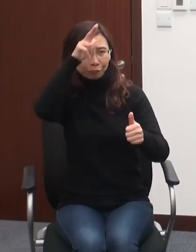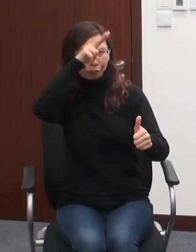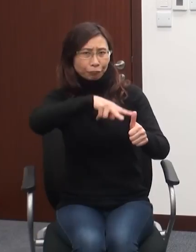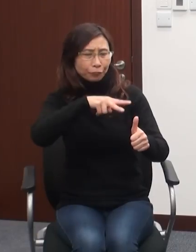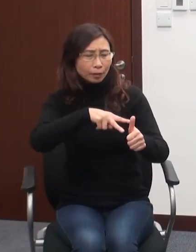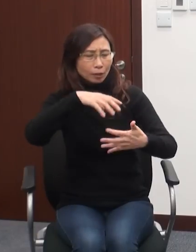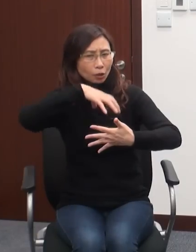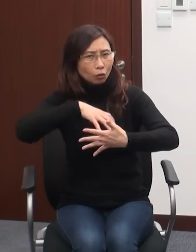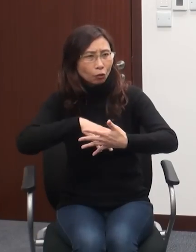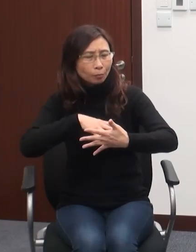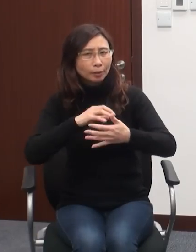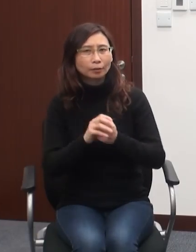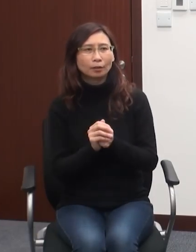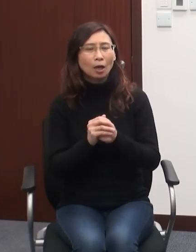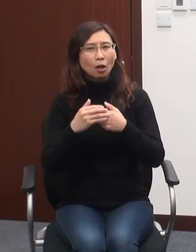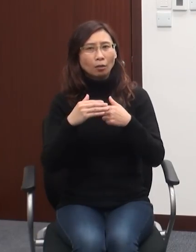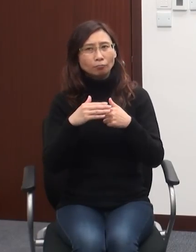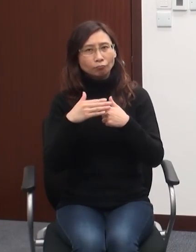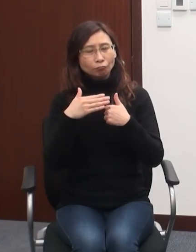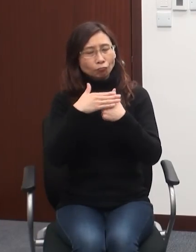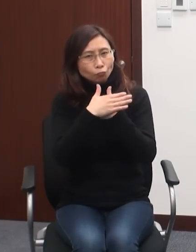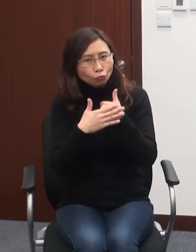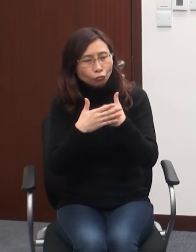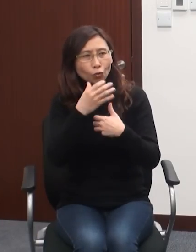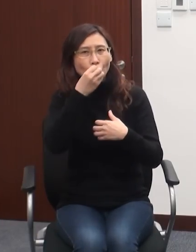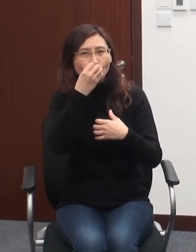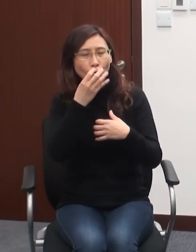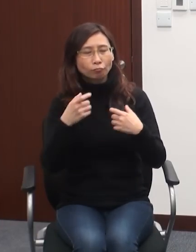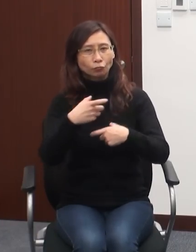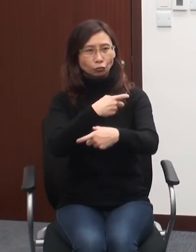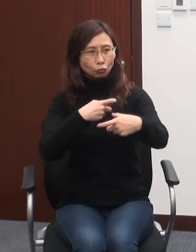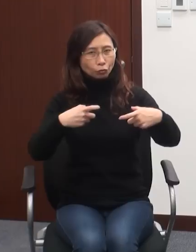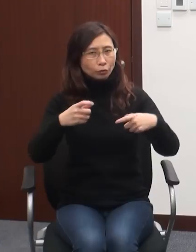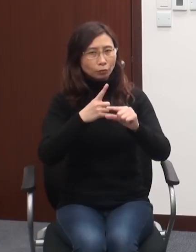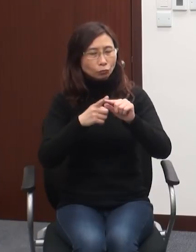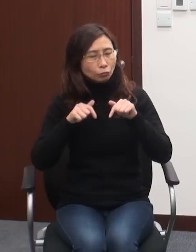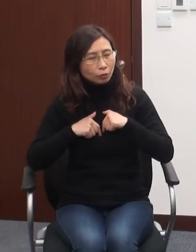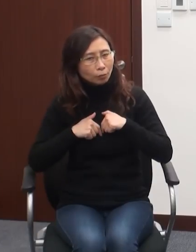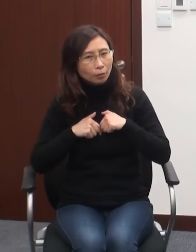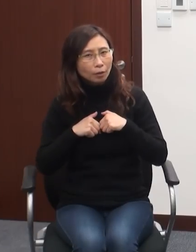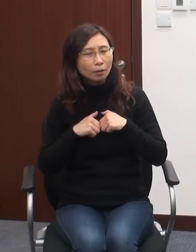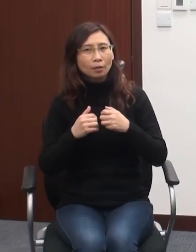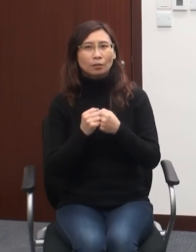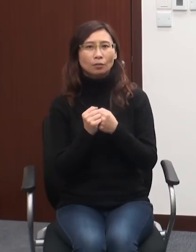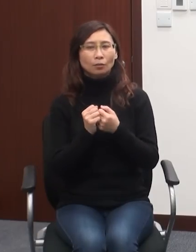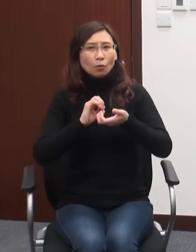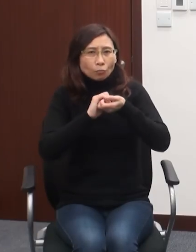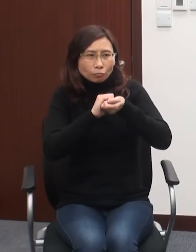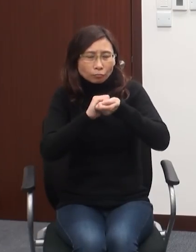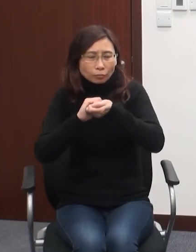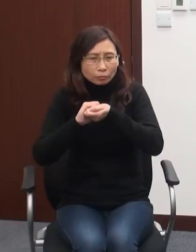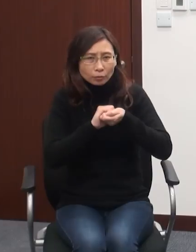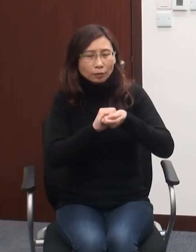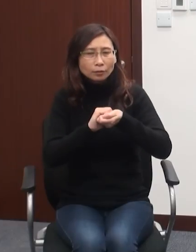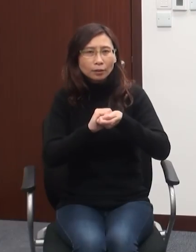希望 keep 住保持住香港做一個財政中心，然之後一個好緊縮嘅財政開支。繼續維持住嗰個所